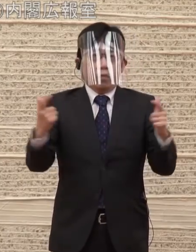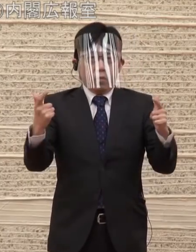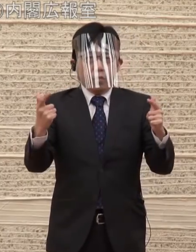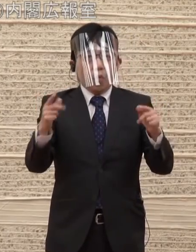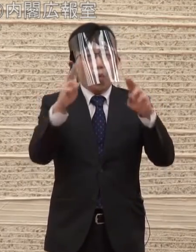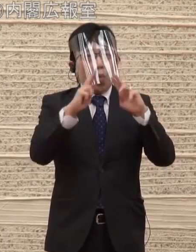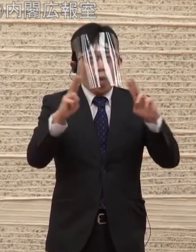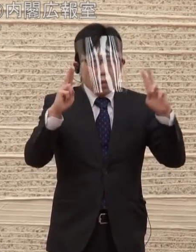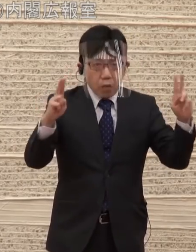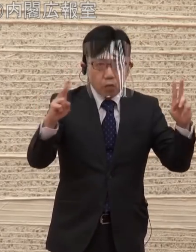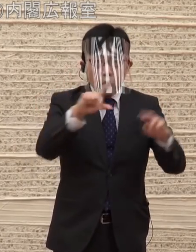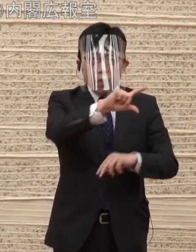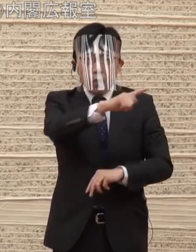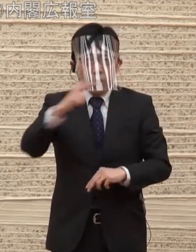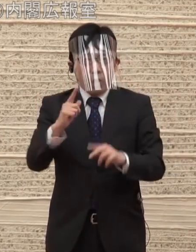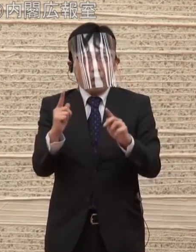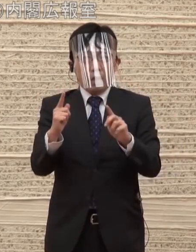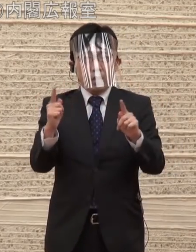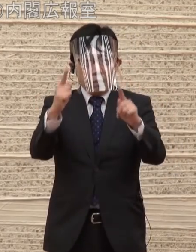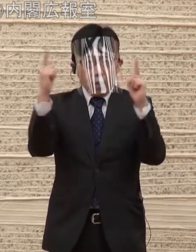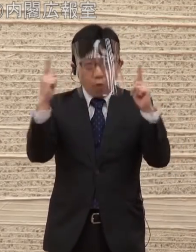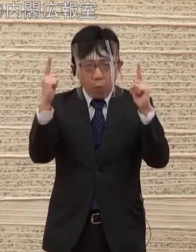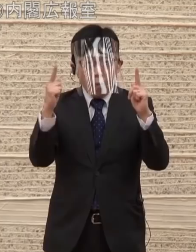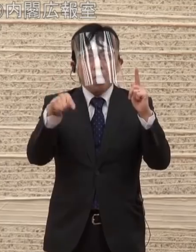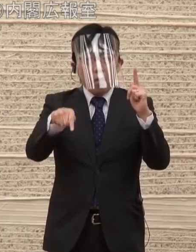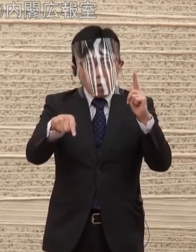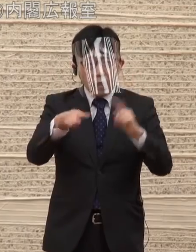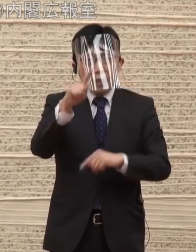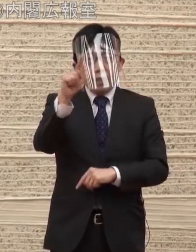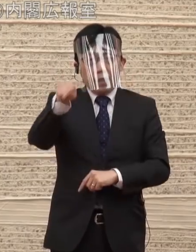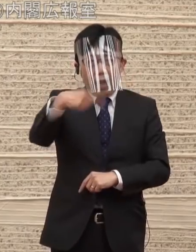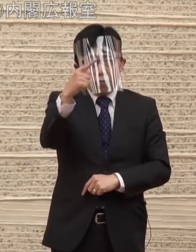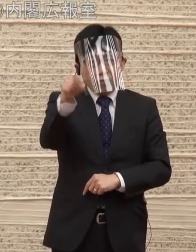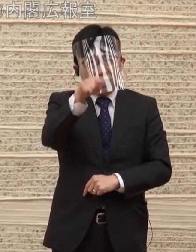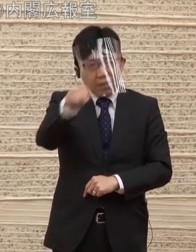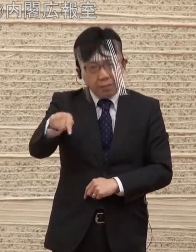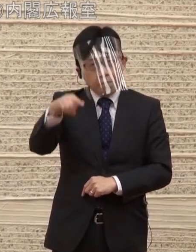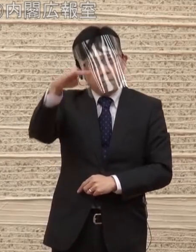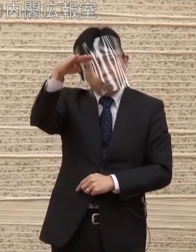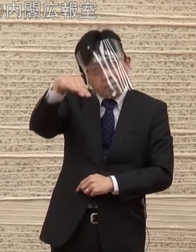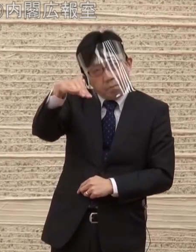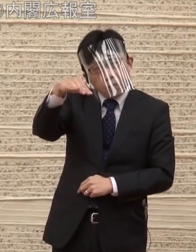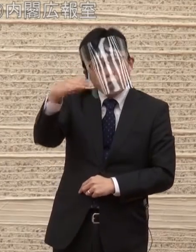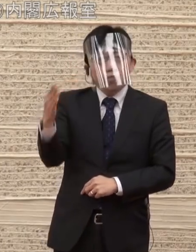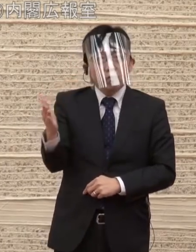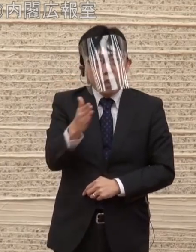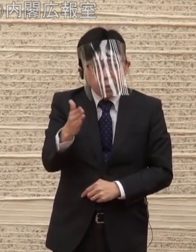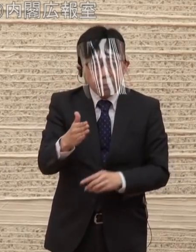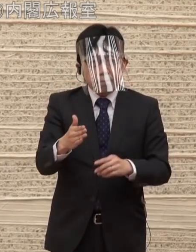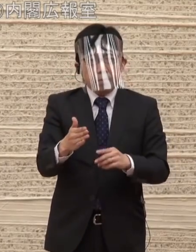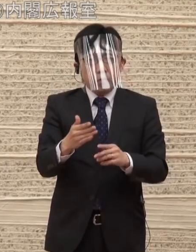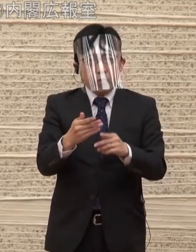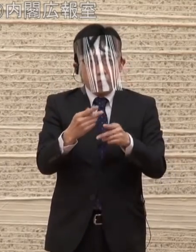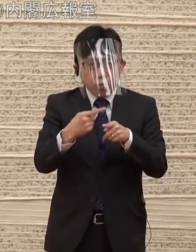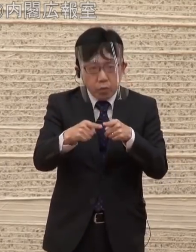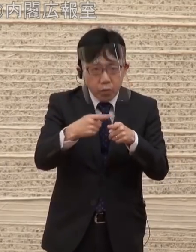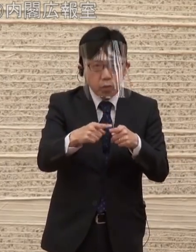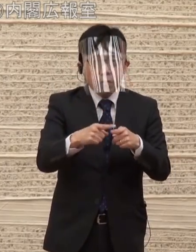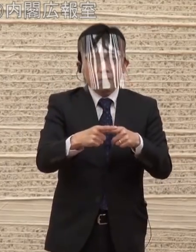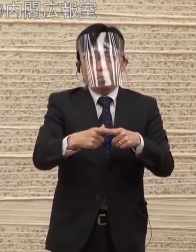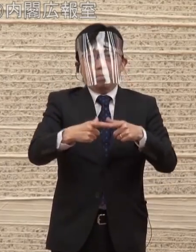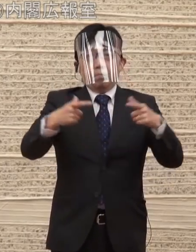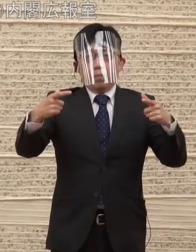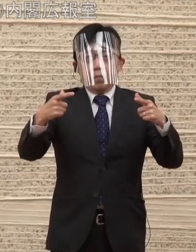各種のイベントについても100人程度のものから始め感染状況を見ながら仙人